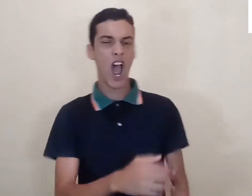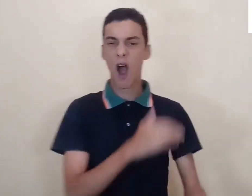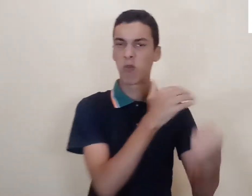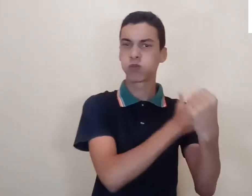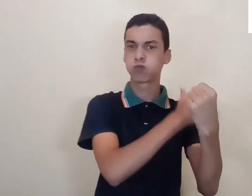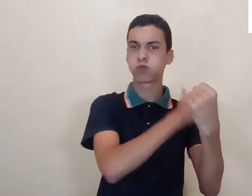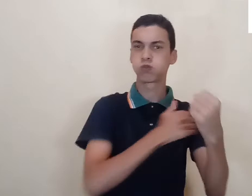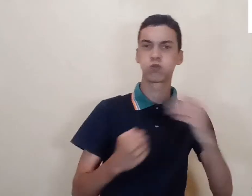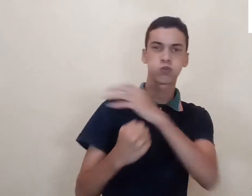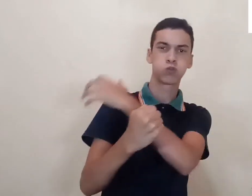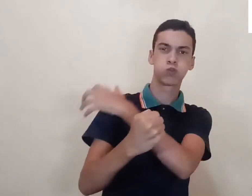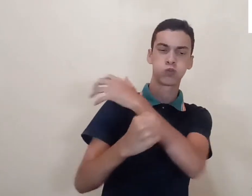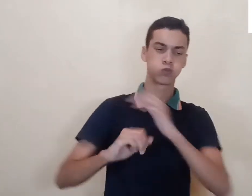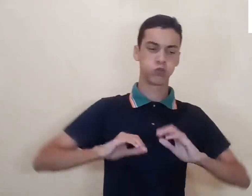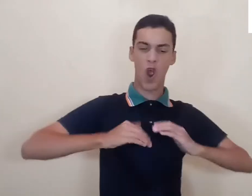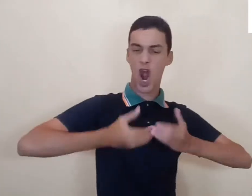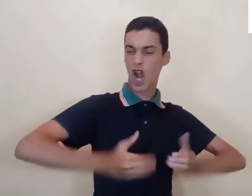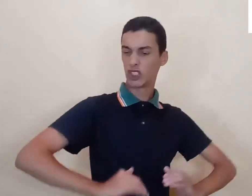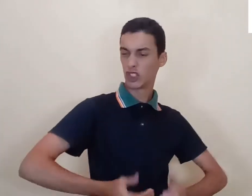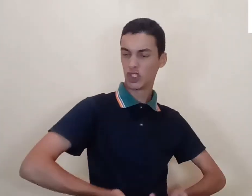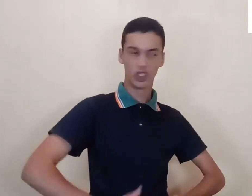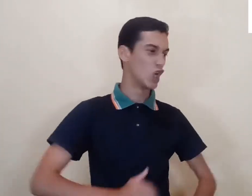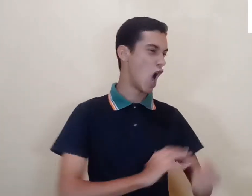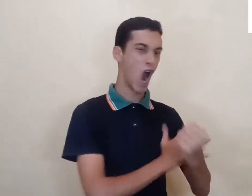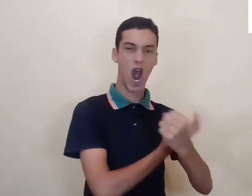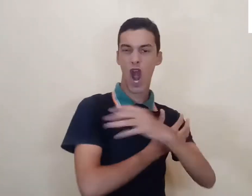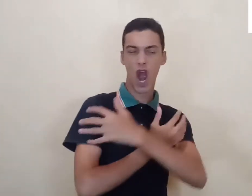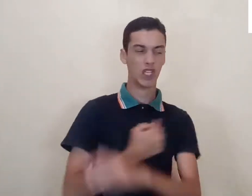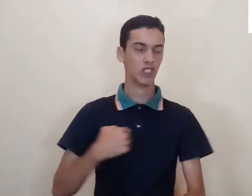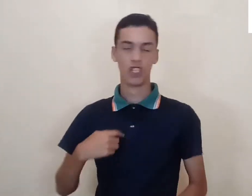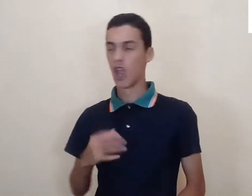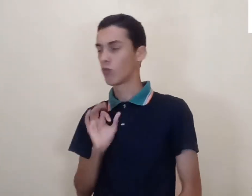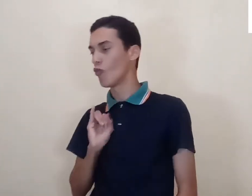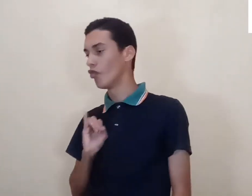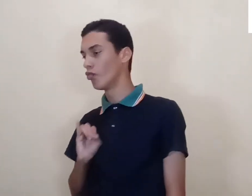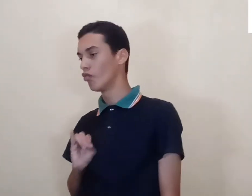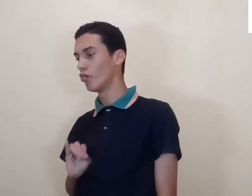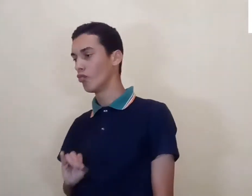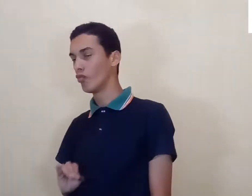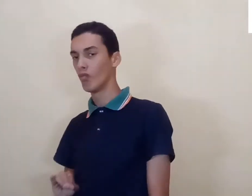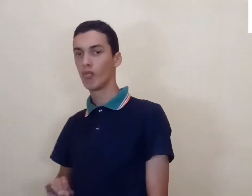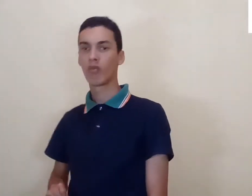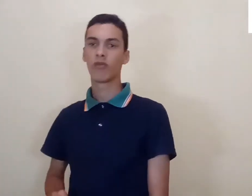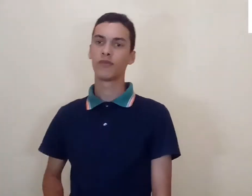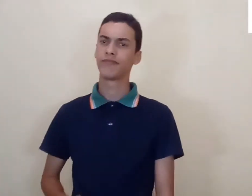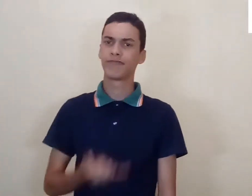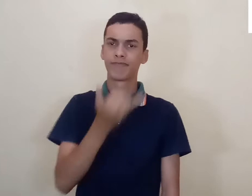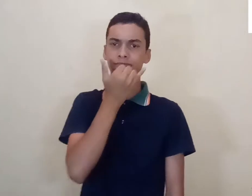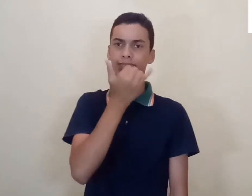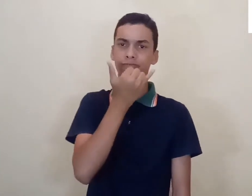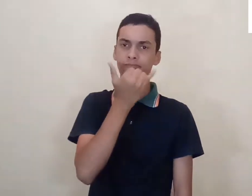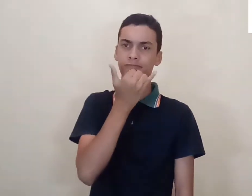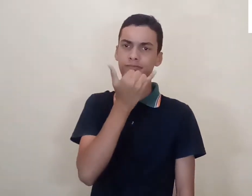nos comparando com outros alunos e nos achando inferiores. Ou nos comparamos, por exemplo, em